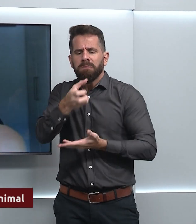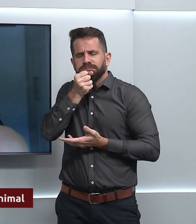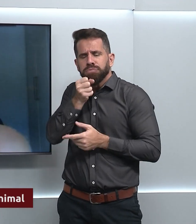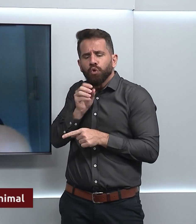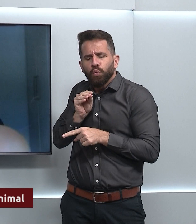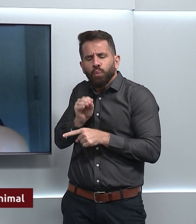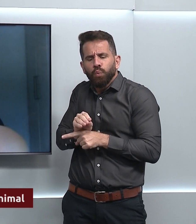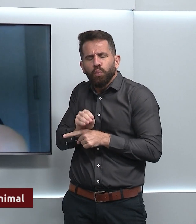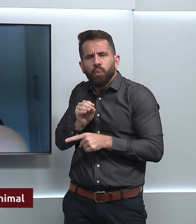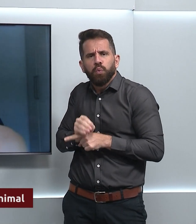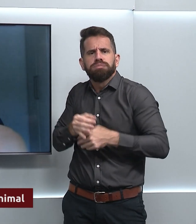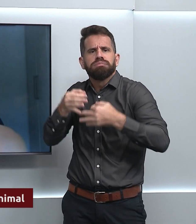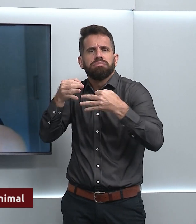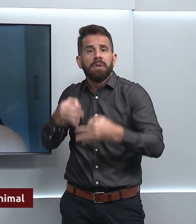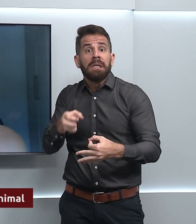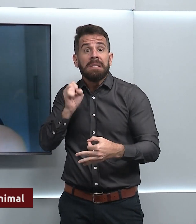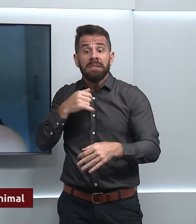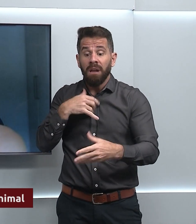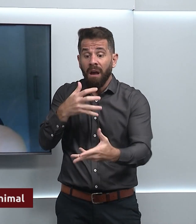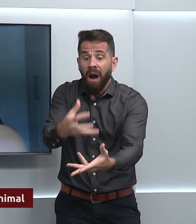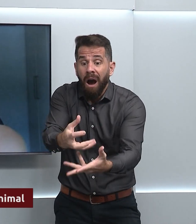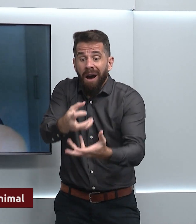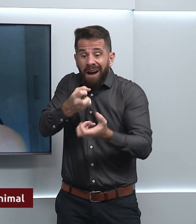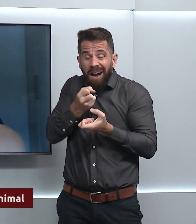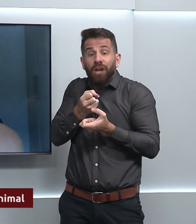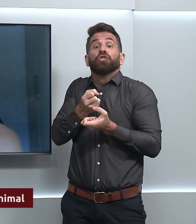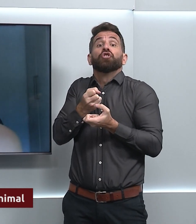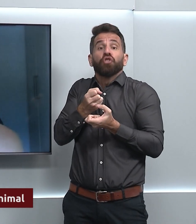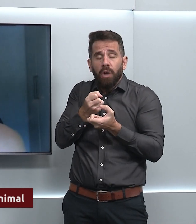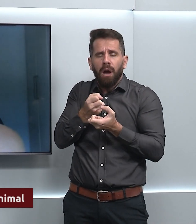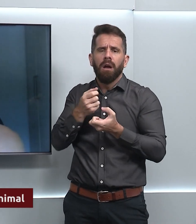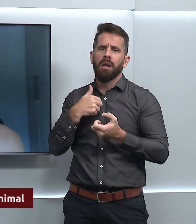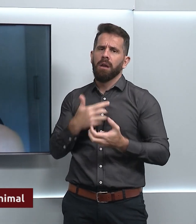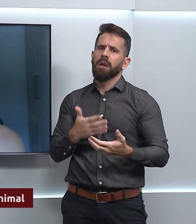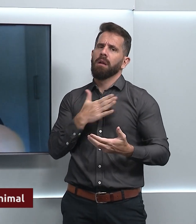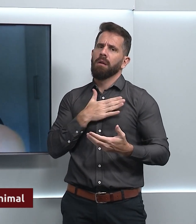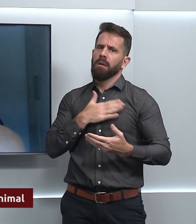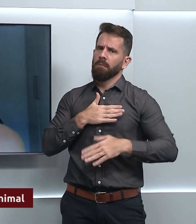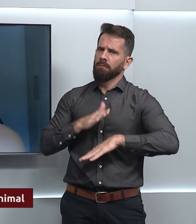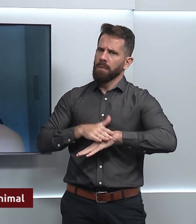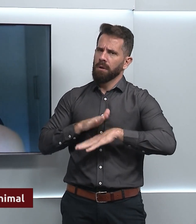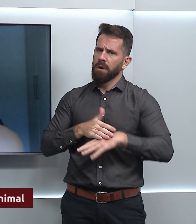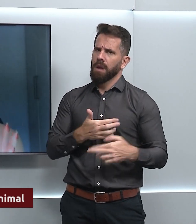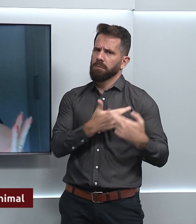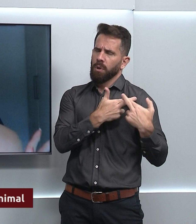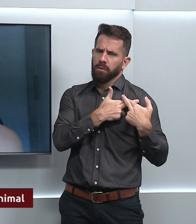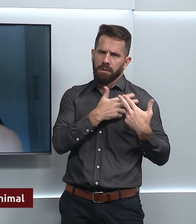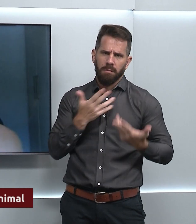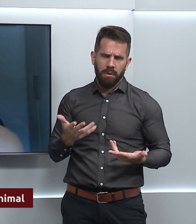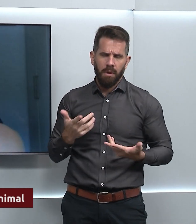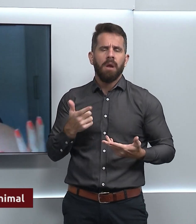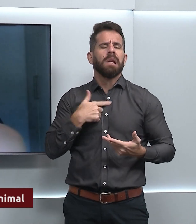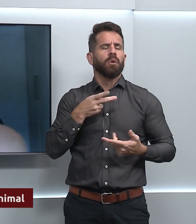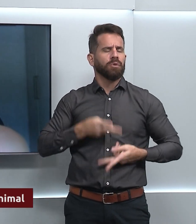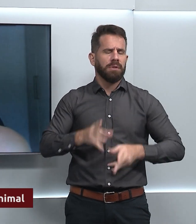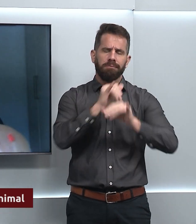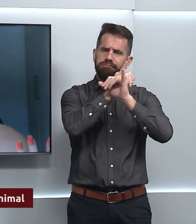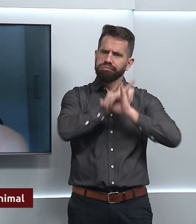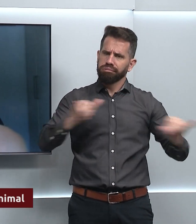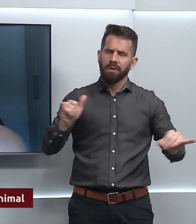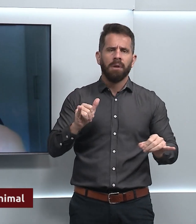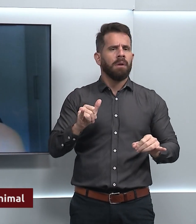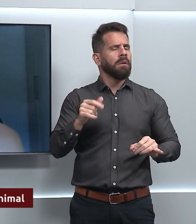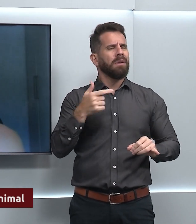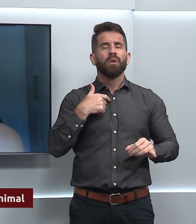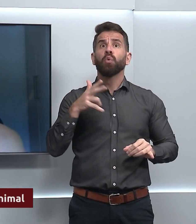para dentro da sua casa, da sua residência, é responsabilidade sua. Por isso que eu falo, nunca leve, nunca pegue, nunca adote,